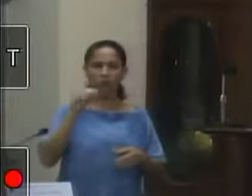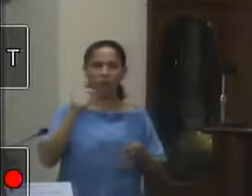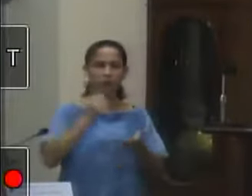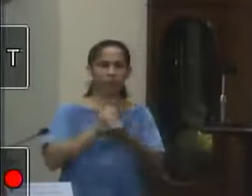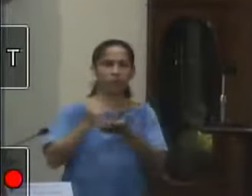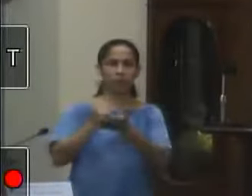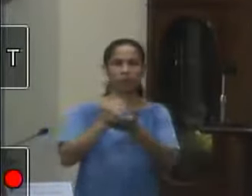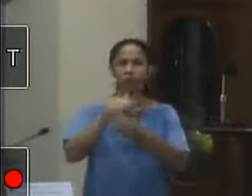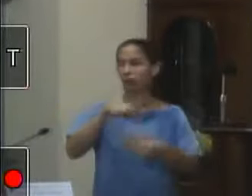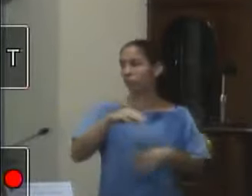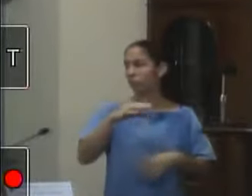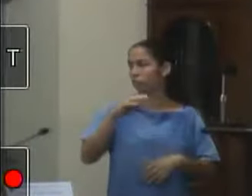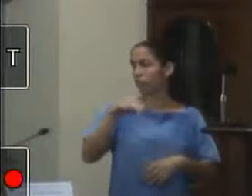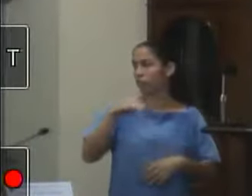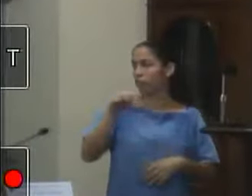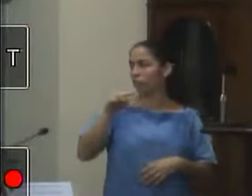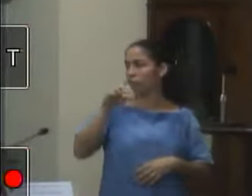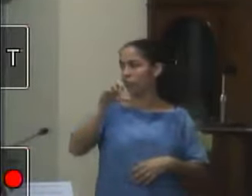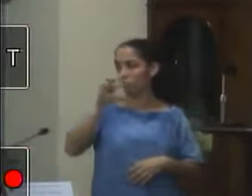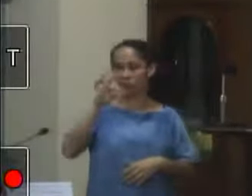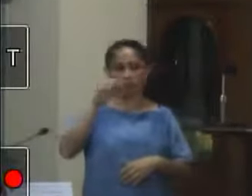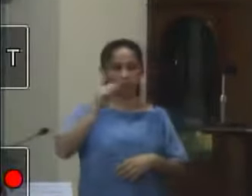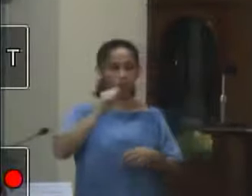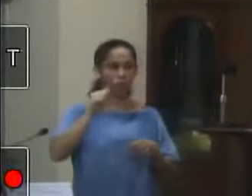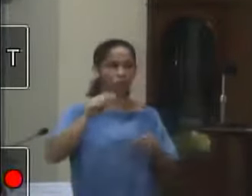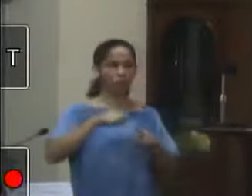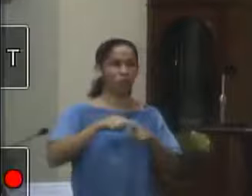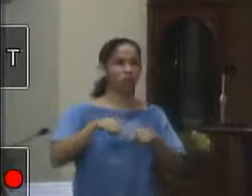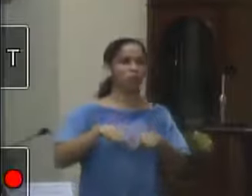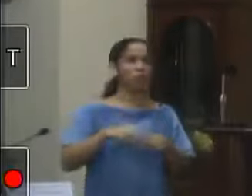multas arrecadadas dentro do município.